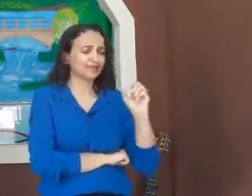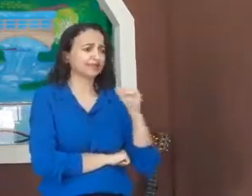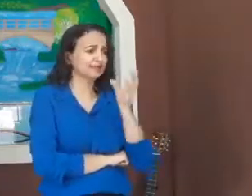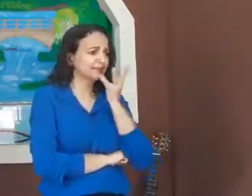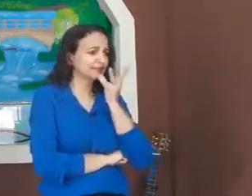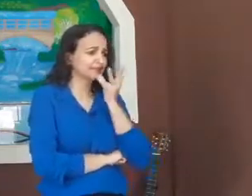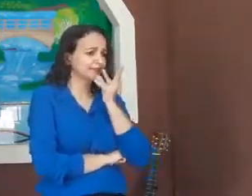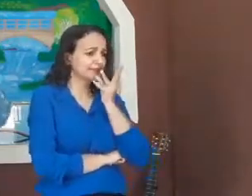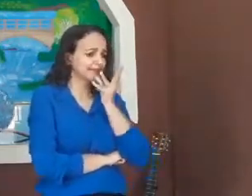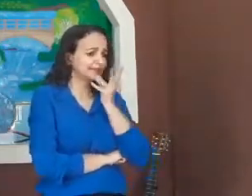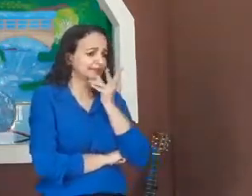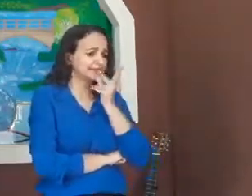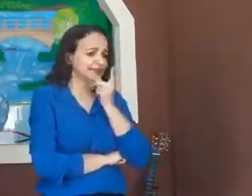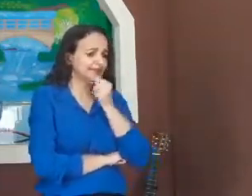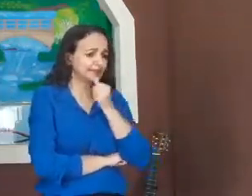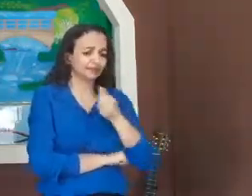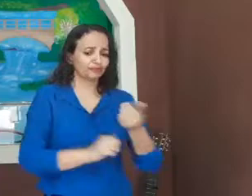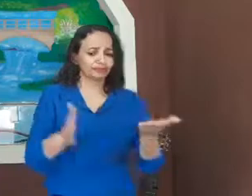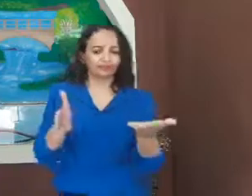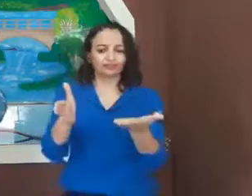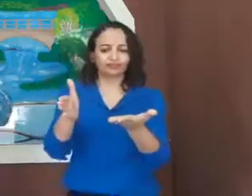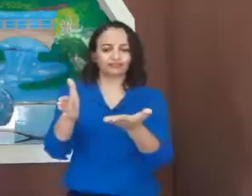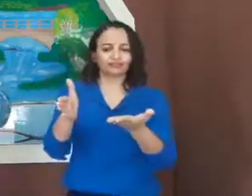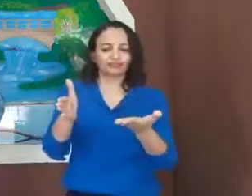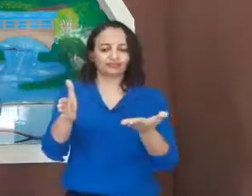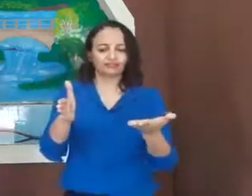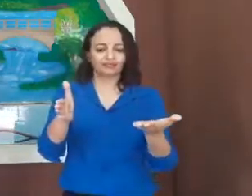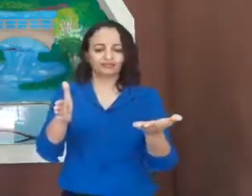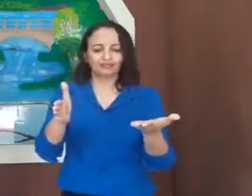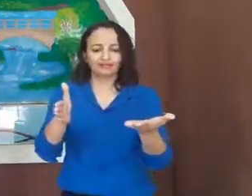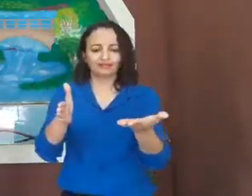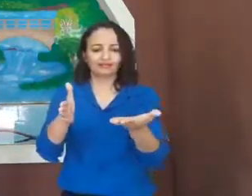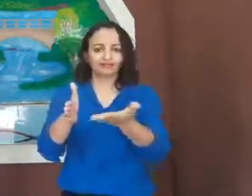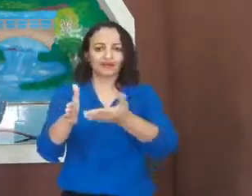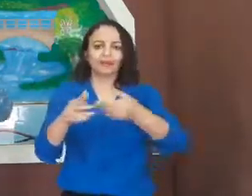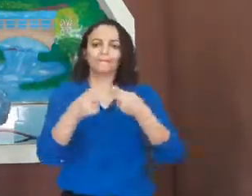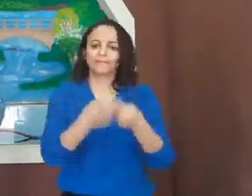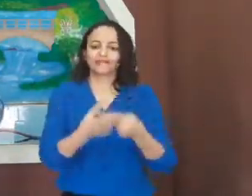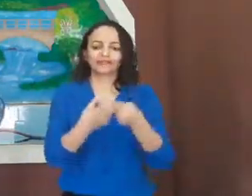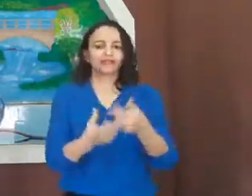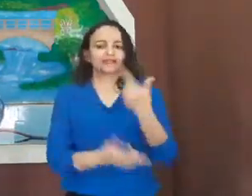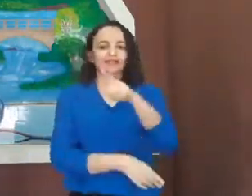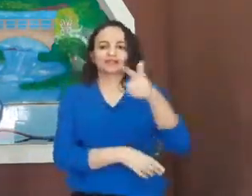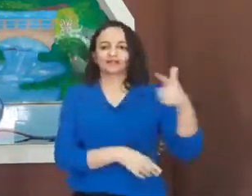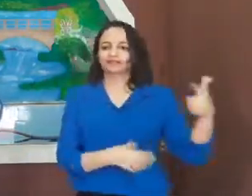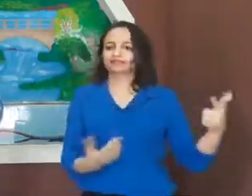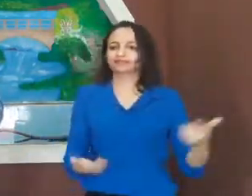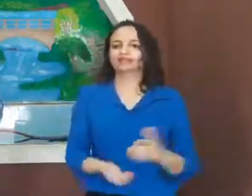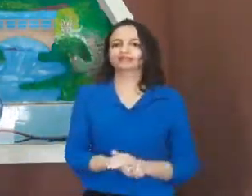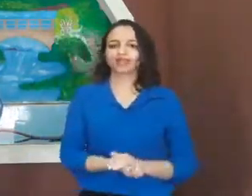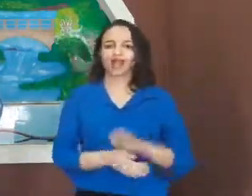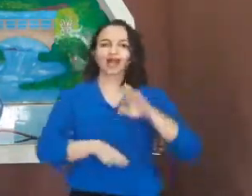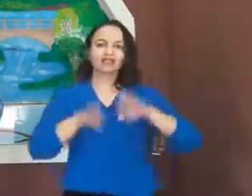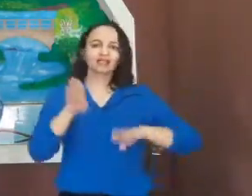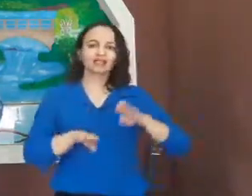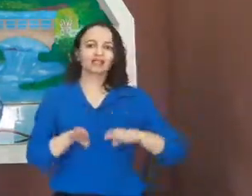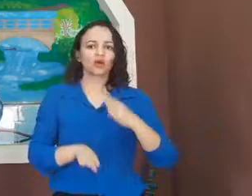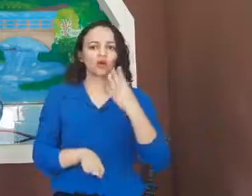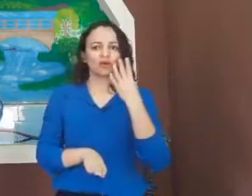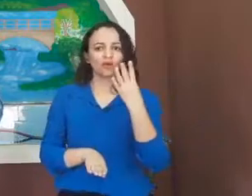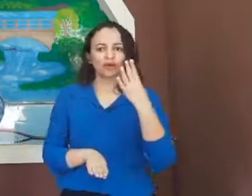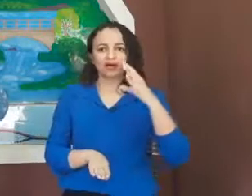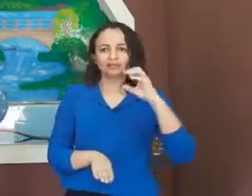passa logo, não quero ficar. Gente, olha só como nós somos impacientes. Às vezes nós não queremos esperar 40